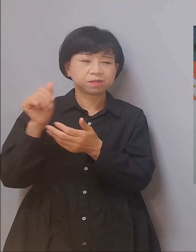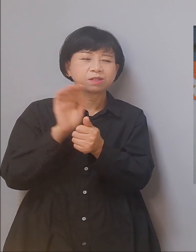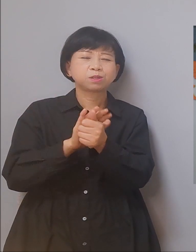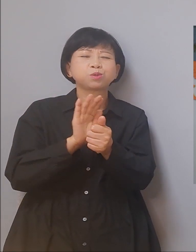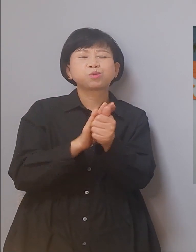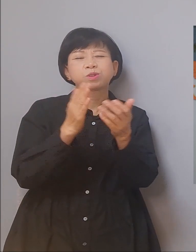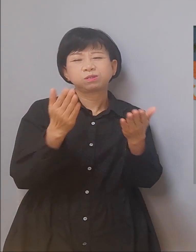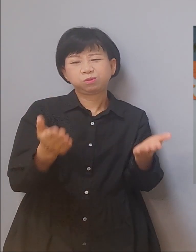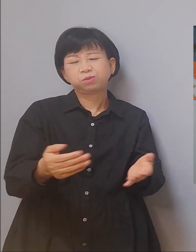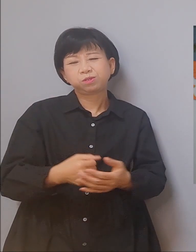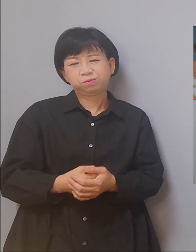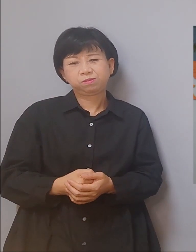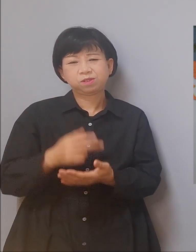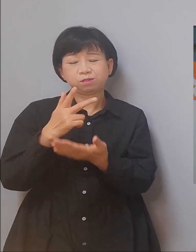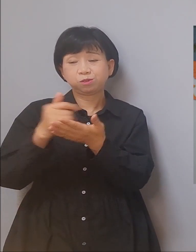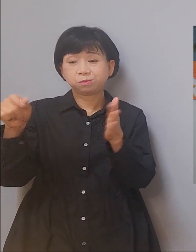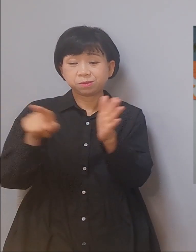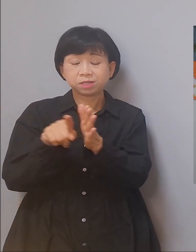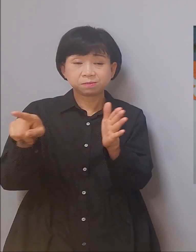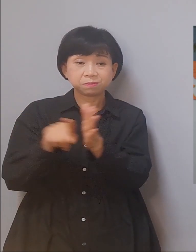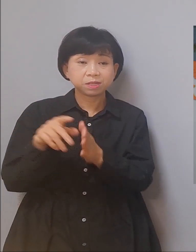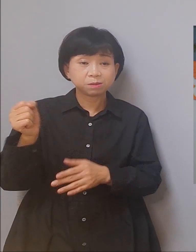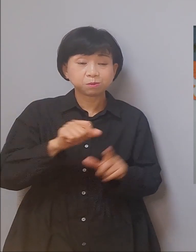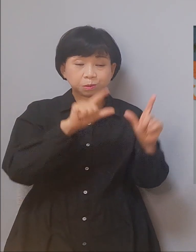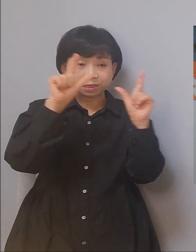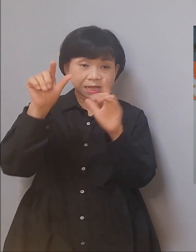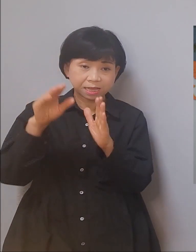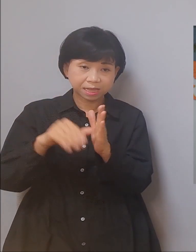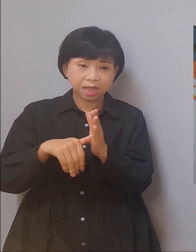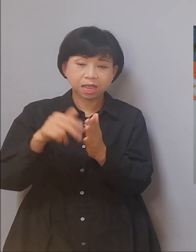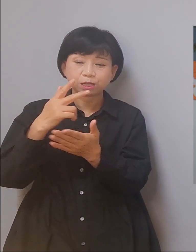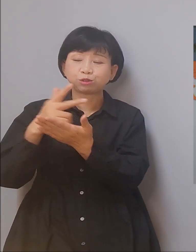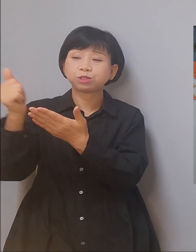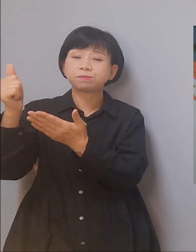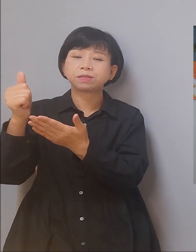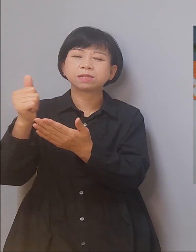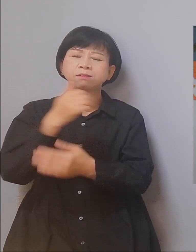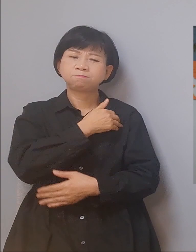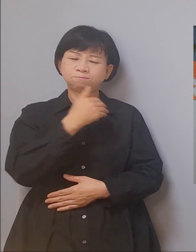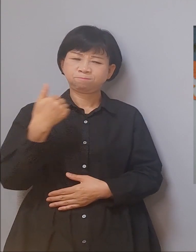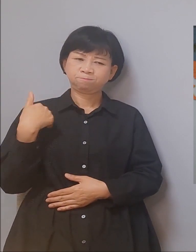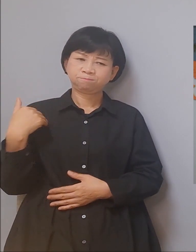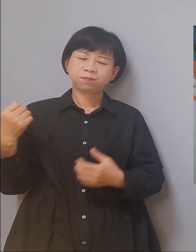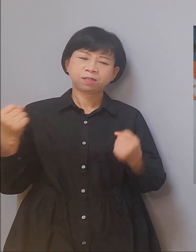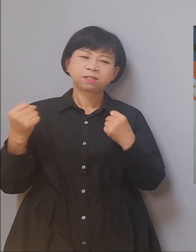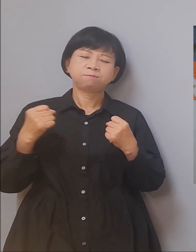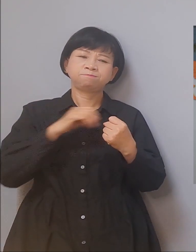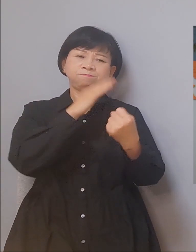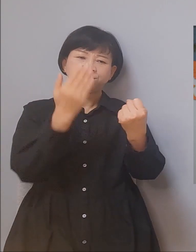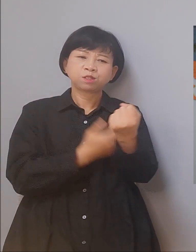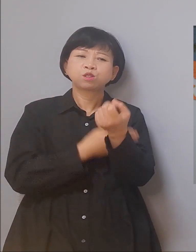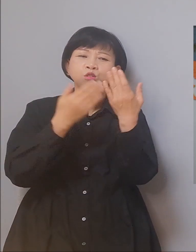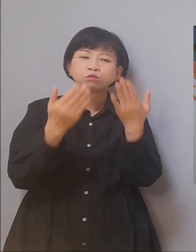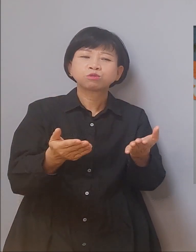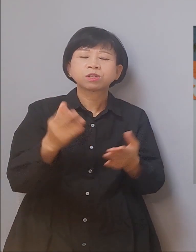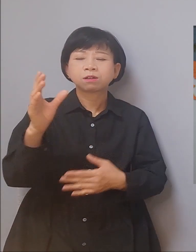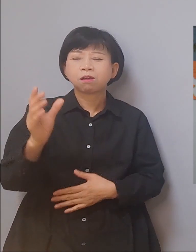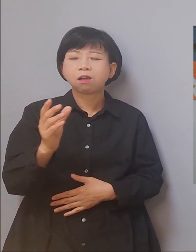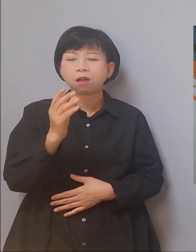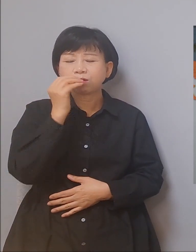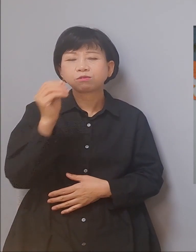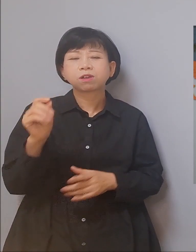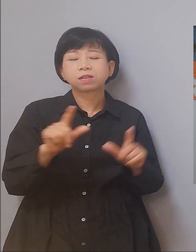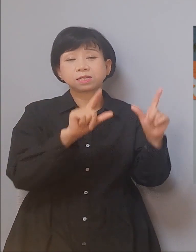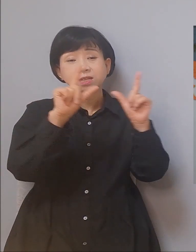도우실 겁니다. 주님을 믿는 믿음으로 우리가 살아갈 때에 주님이 능히 힘과 능력을 주셔서 거룩한 삶을 살아갈 수